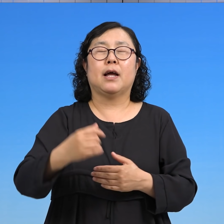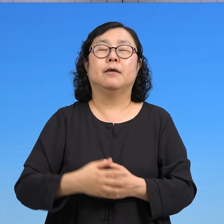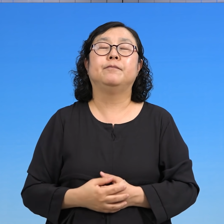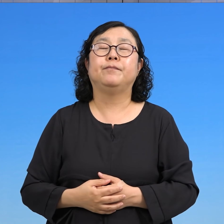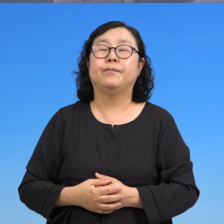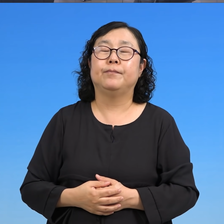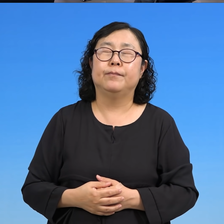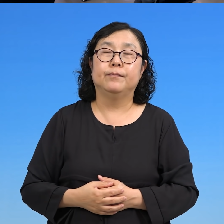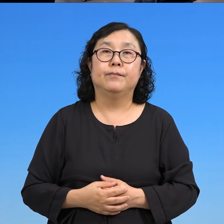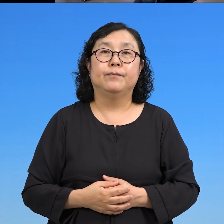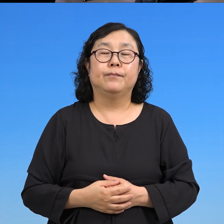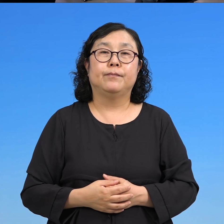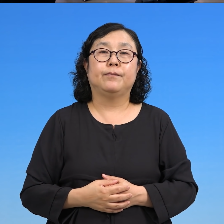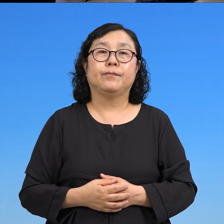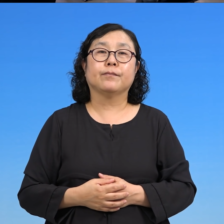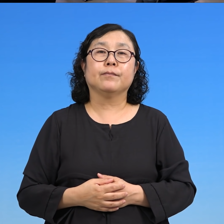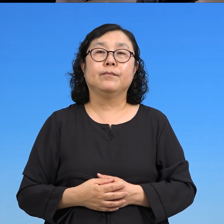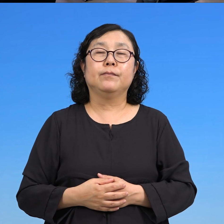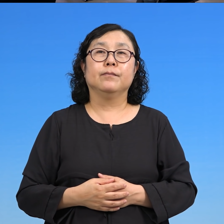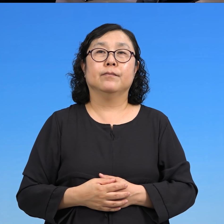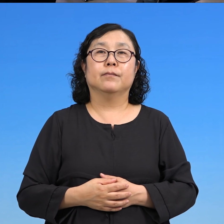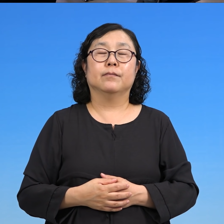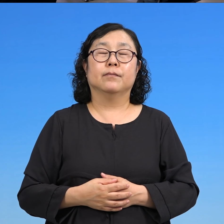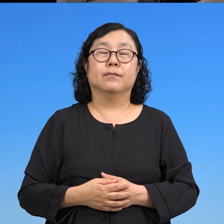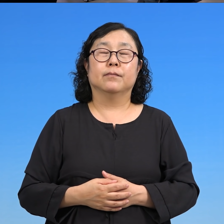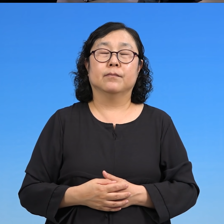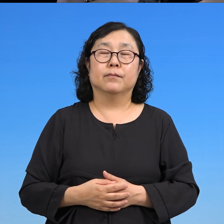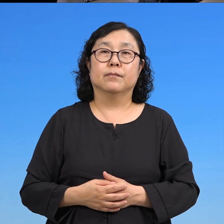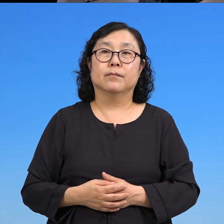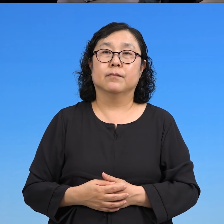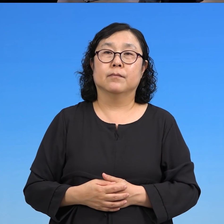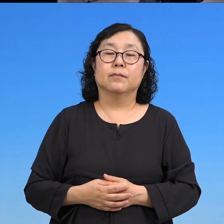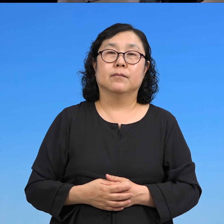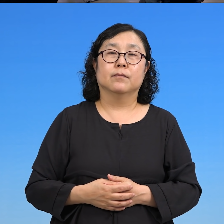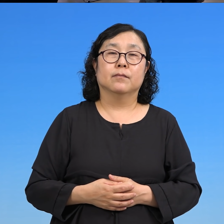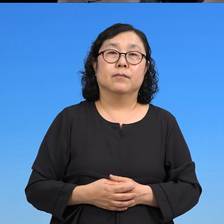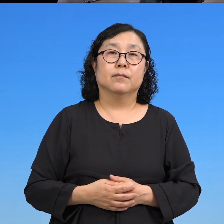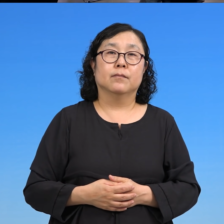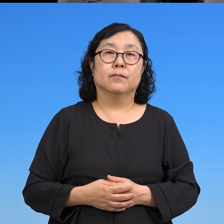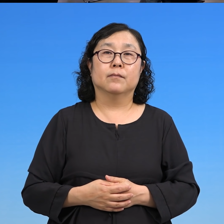찬양합니다. 나의 등 뒤에서,